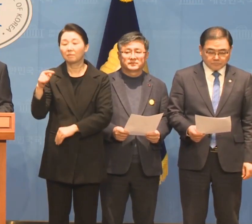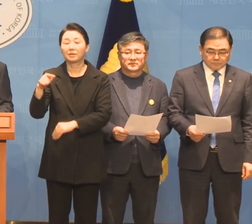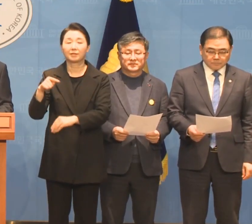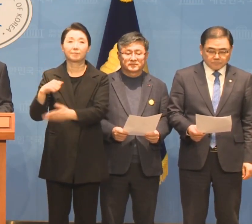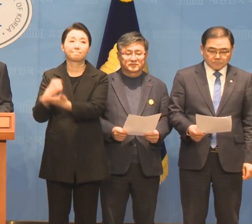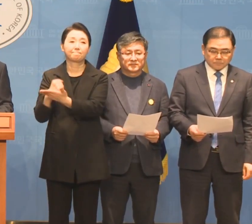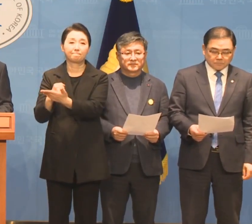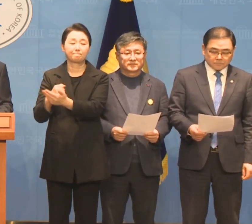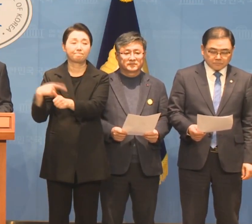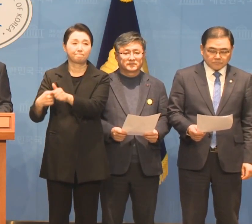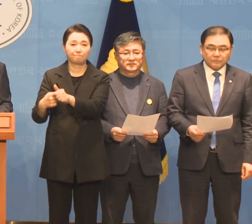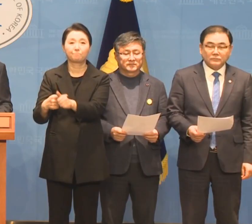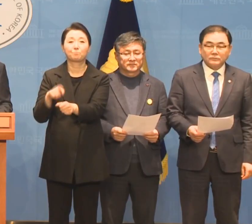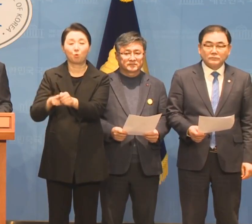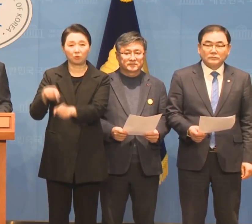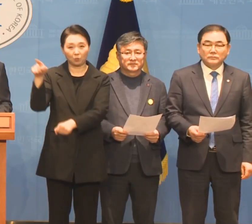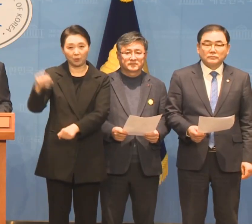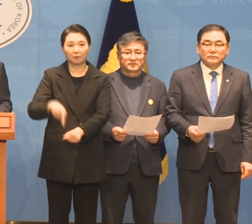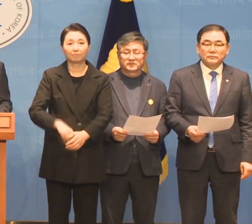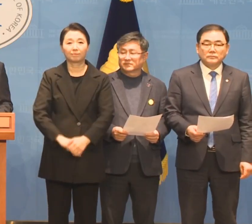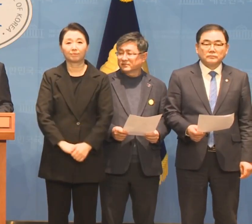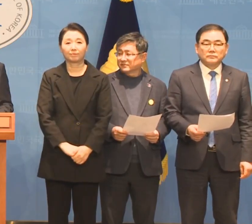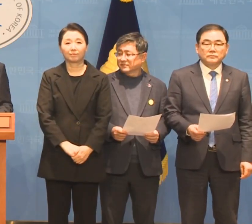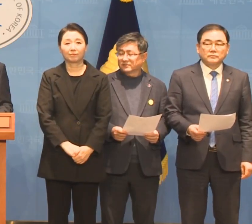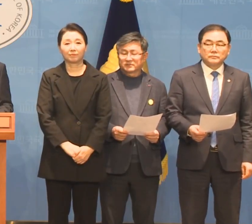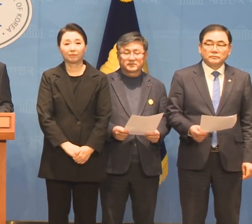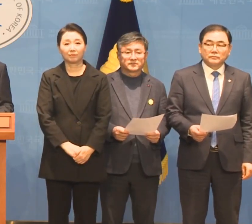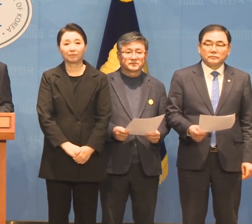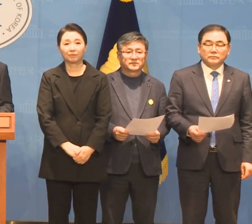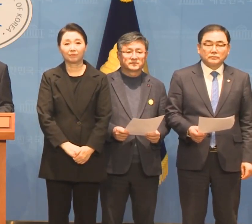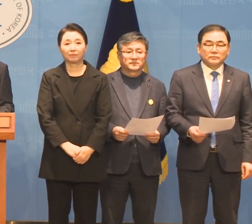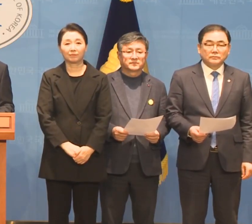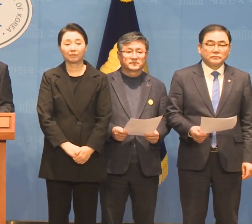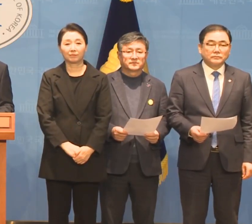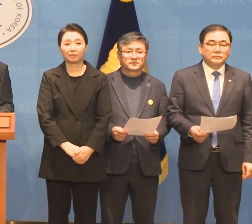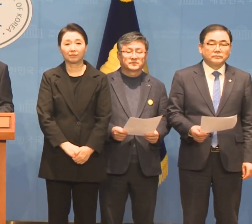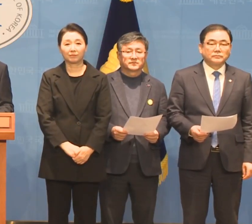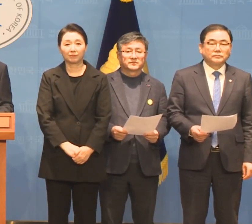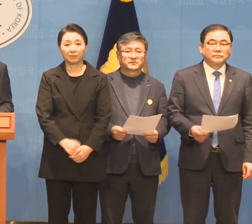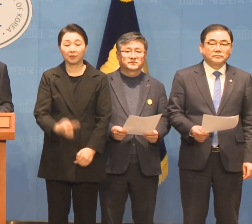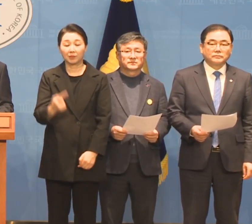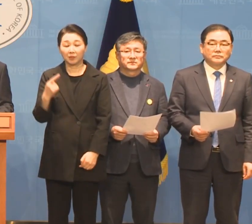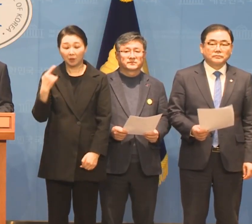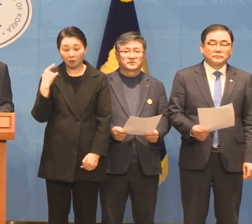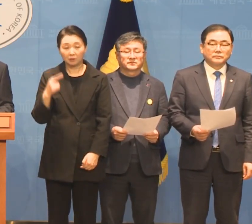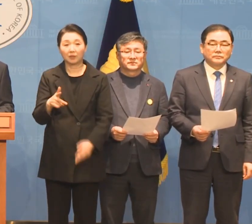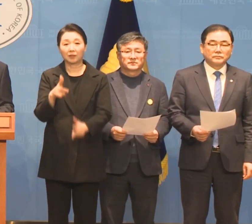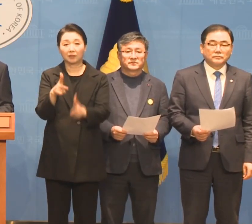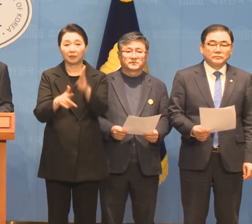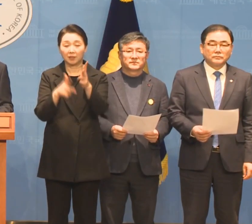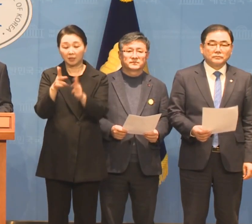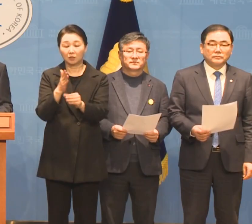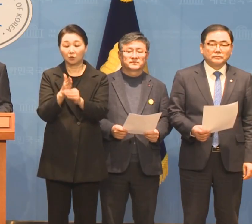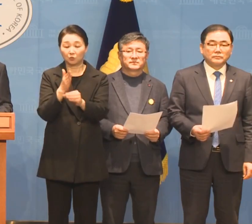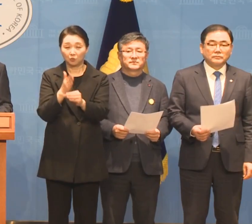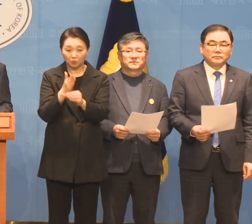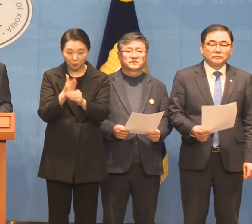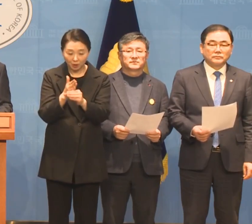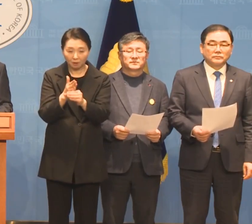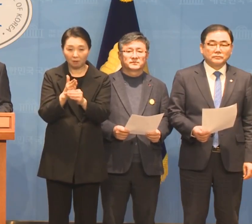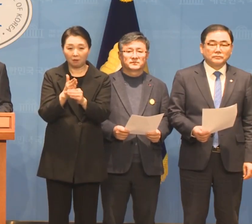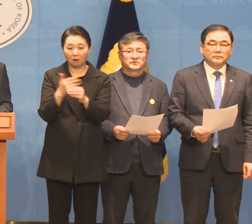규탄하기 위해서 오늘 이 자리에 섰습니다. 어제 산자중기위 법안소위에서 반도체